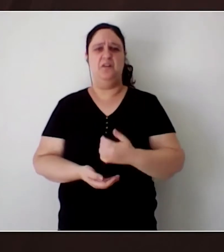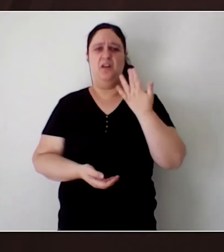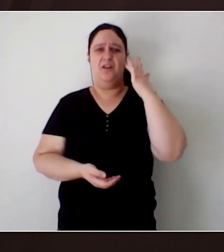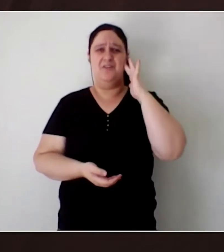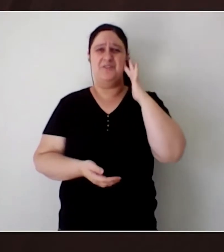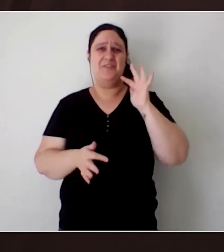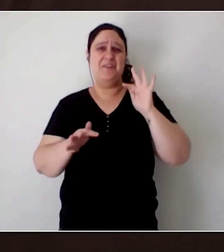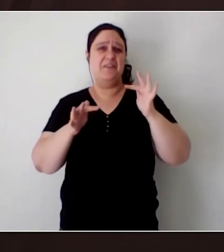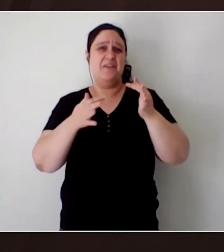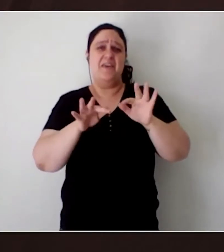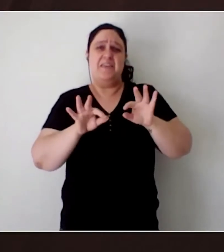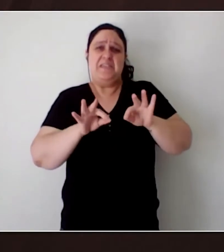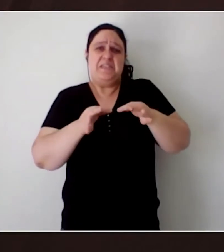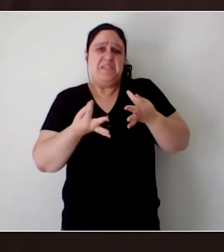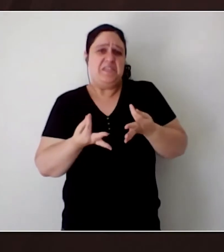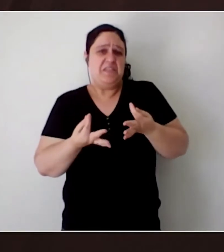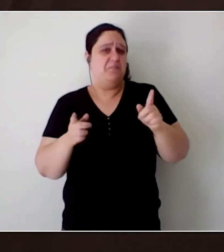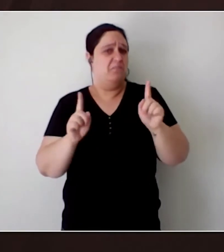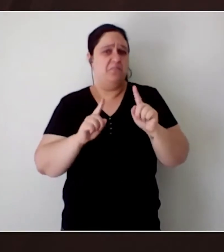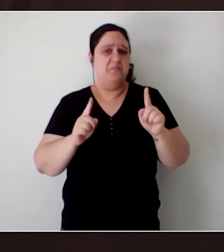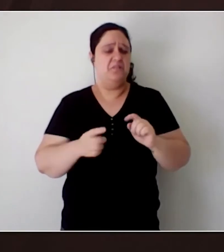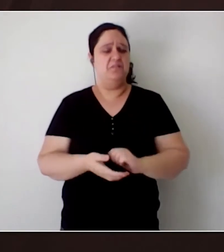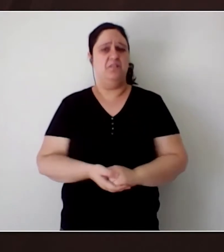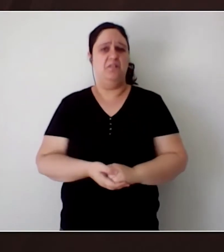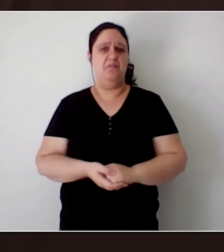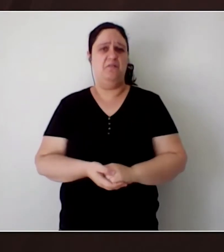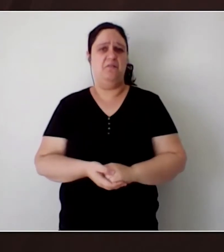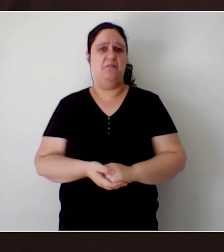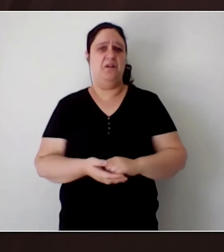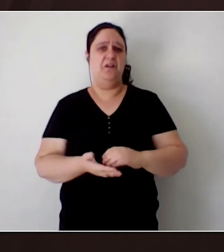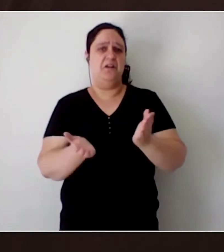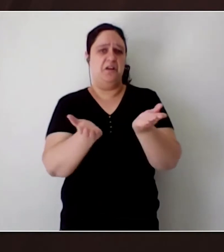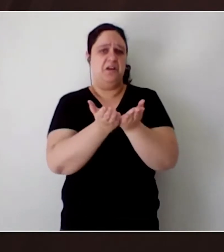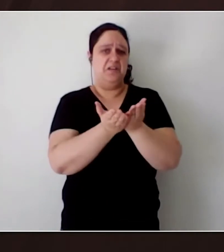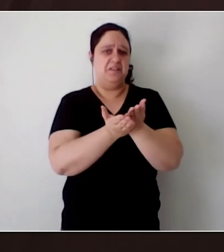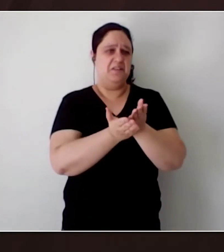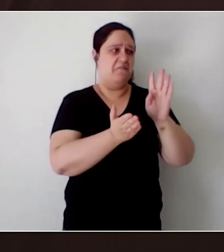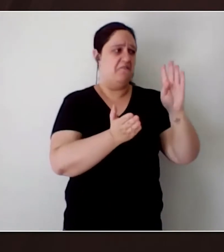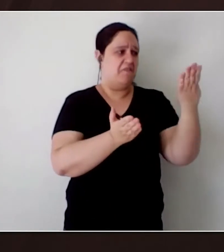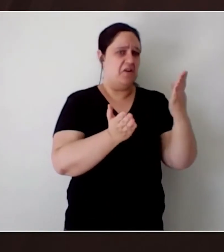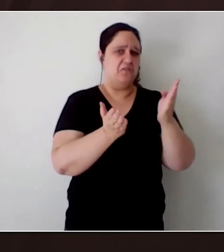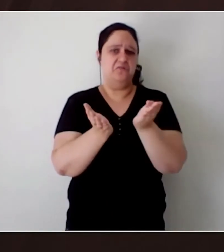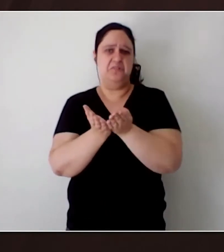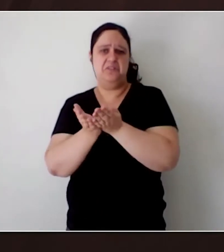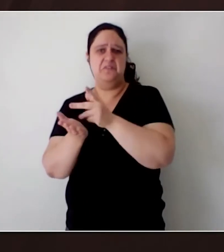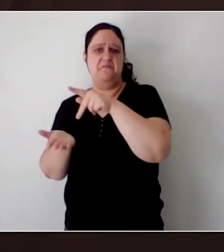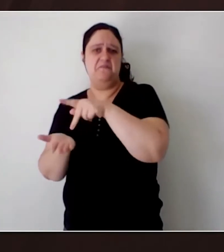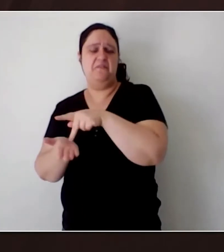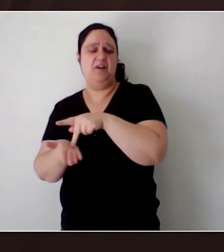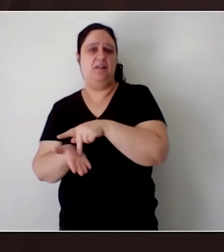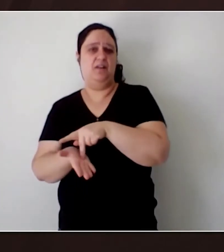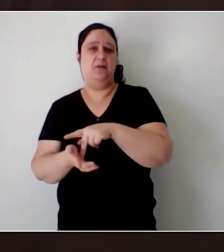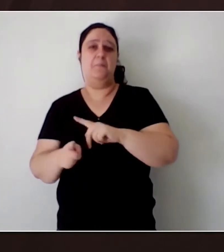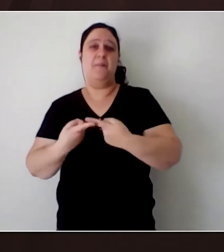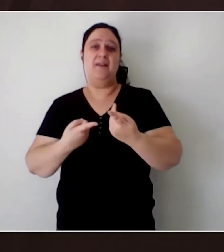ou falso cristão ou verdadeiro cristão. Mas é uma questão do coração.